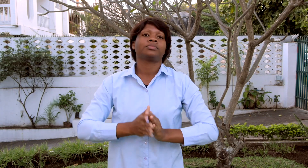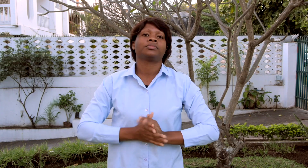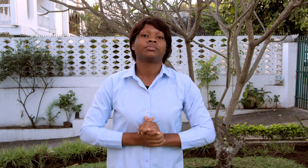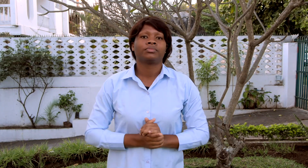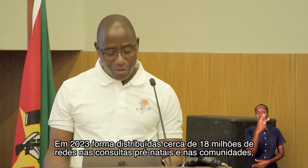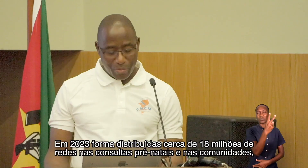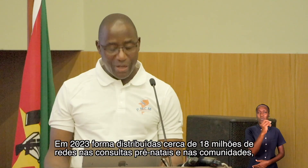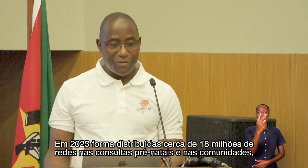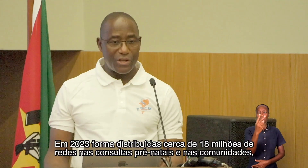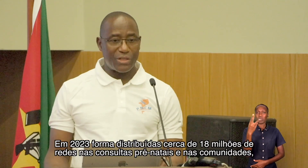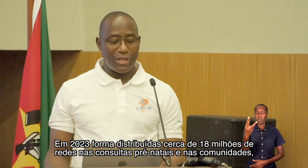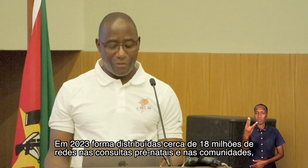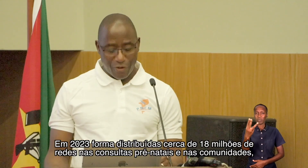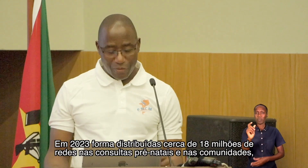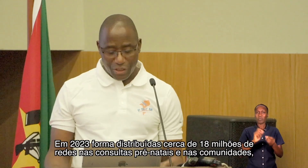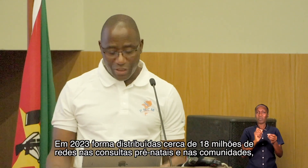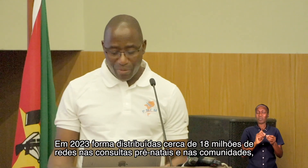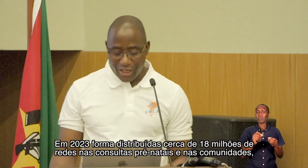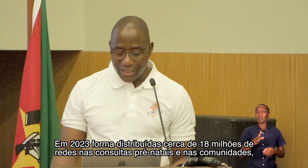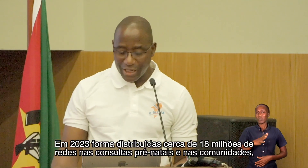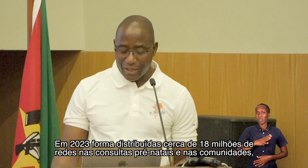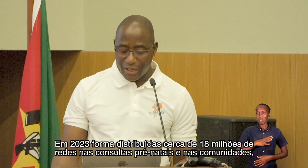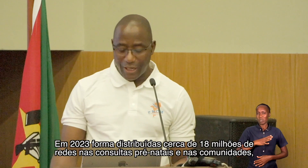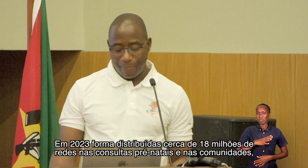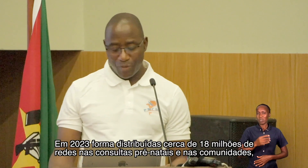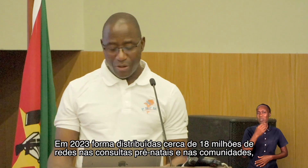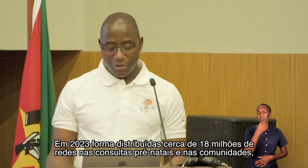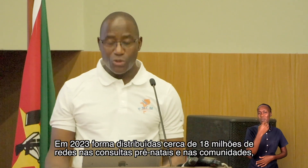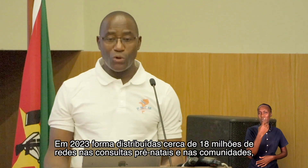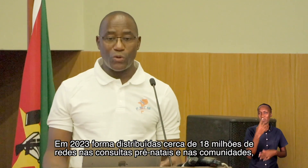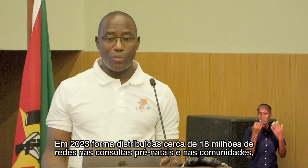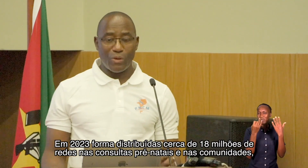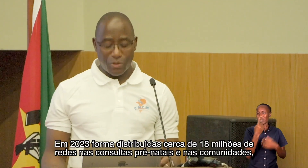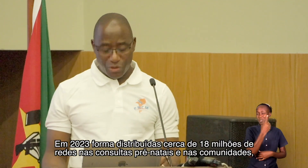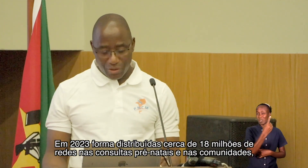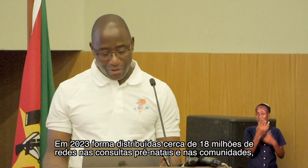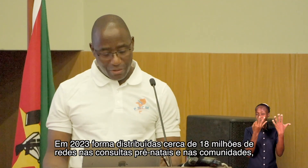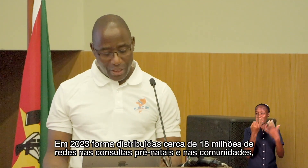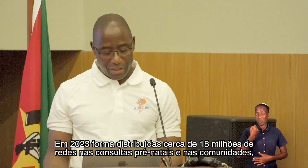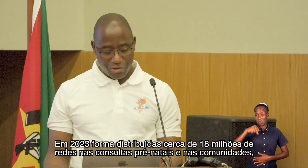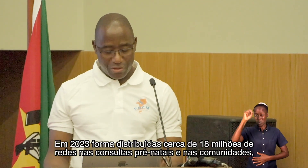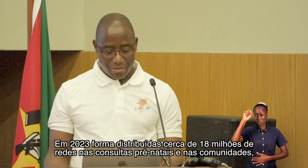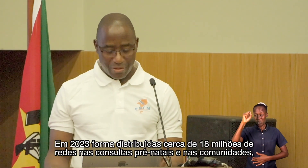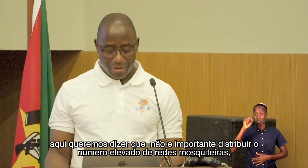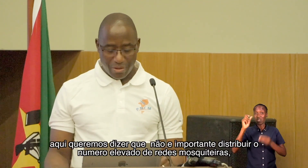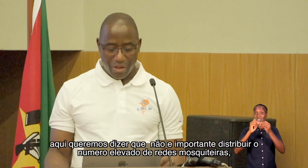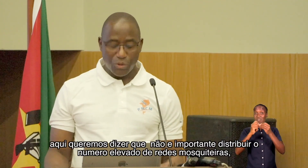Em 2023, foram distribuídas cerca de 18 milhões de redes nas